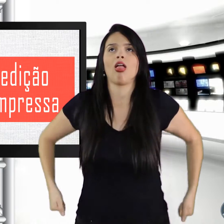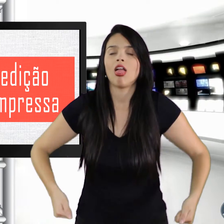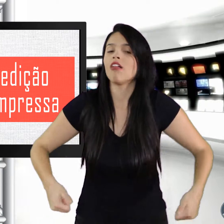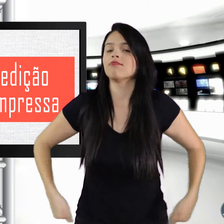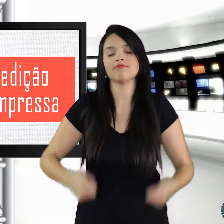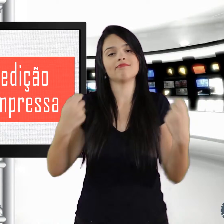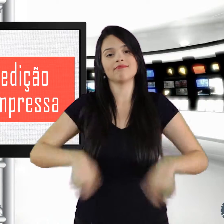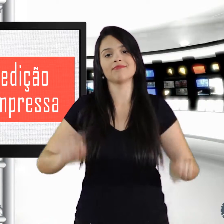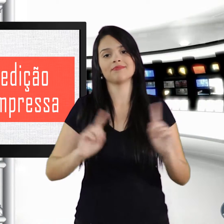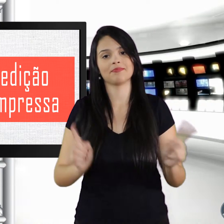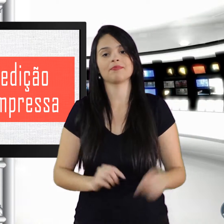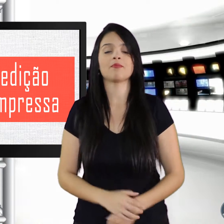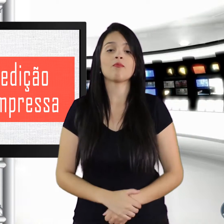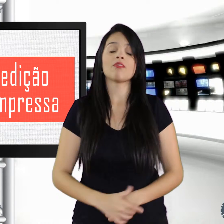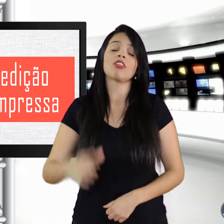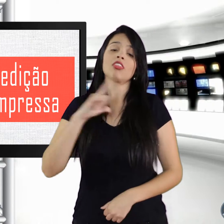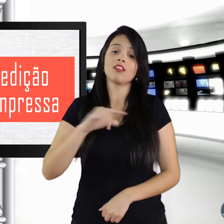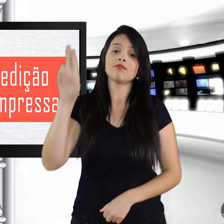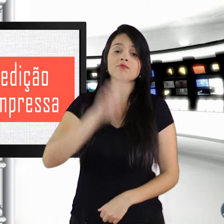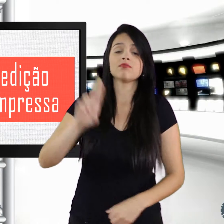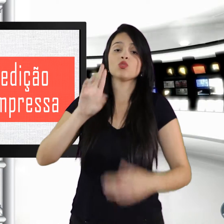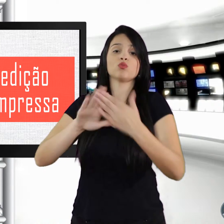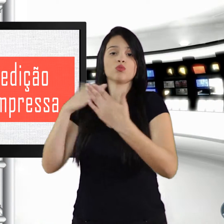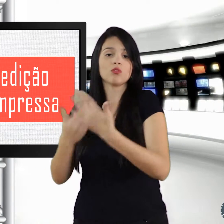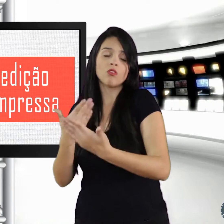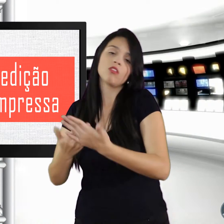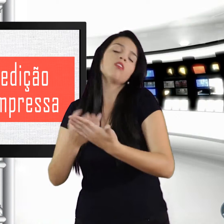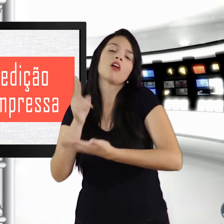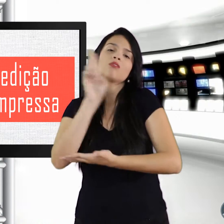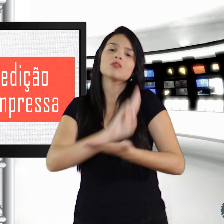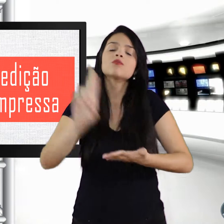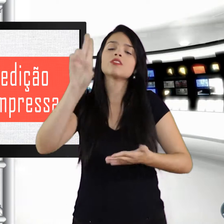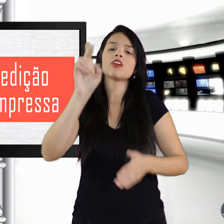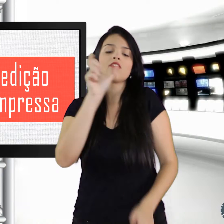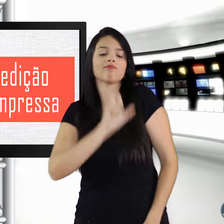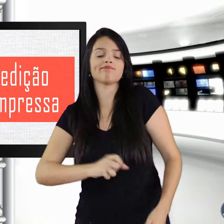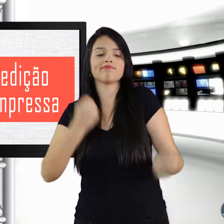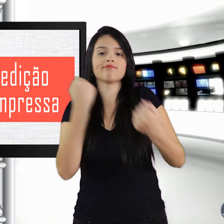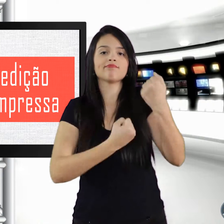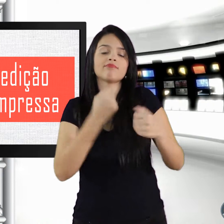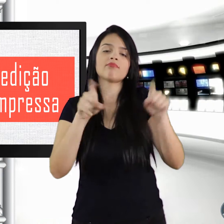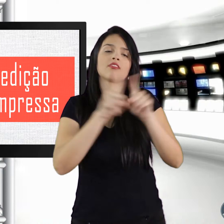força. São utilizados em escolas, universidades, autoescolas e clínicas médicas e